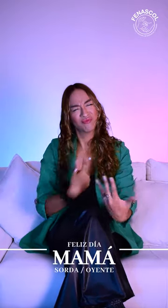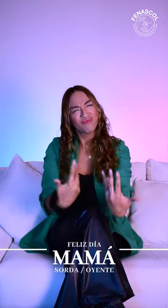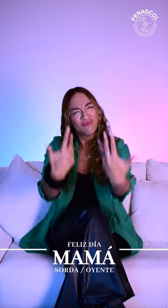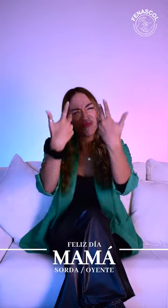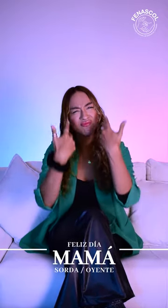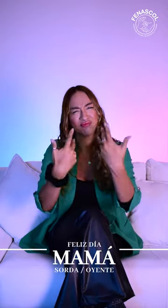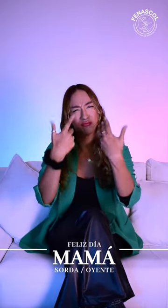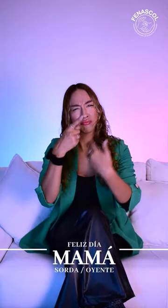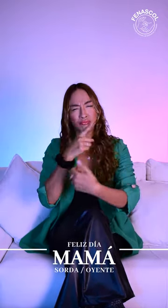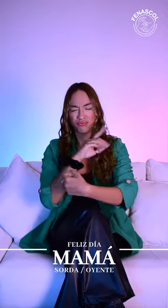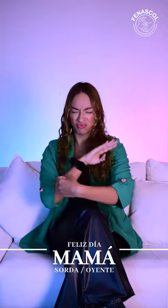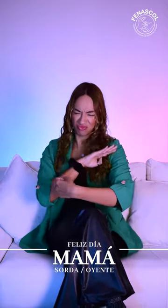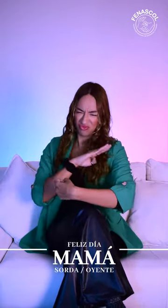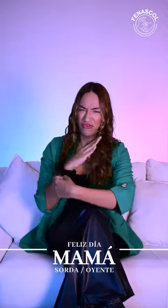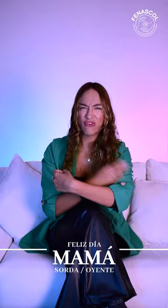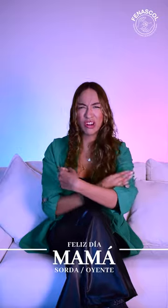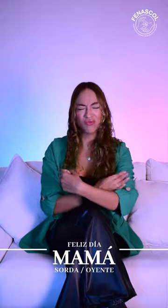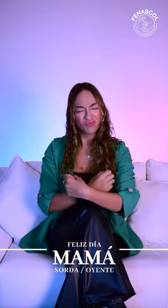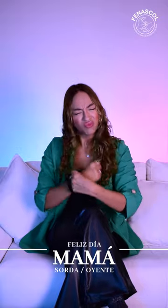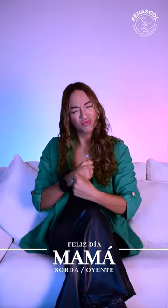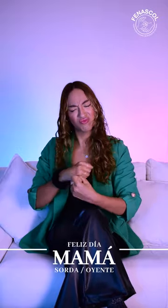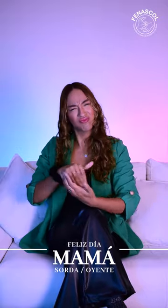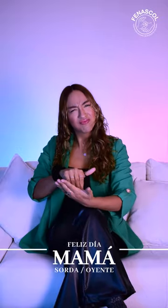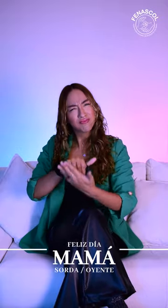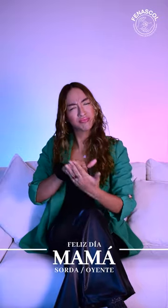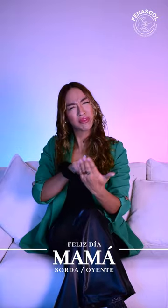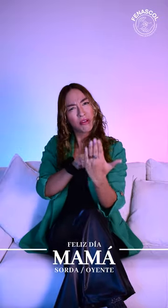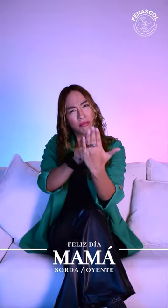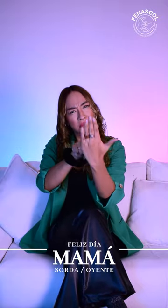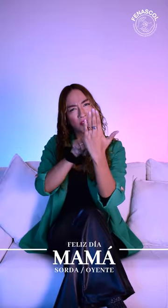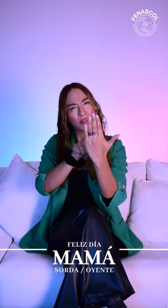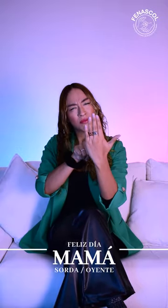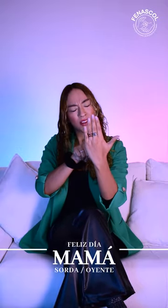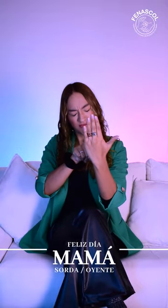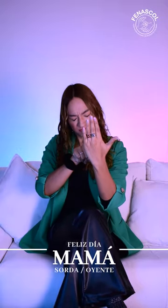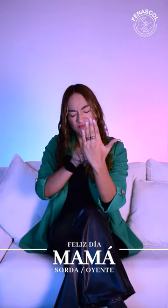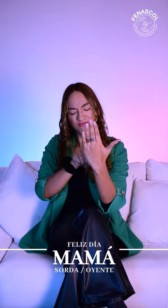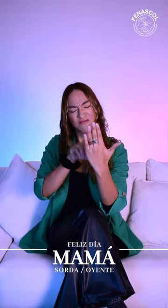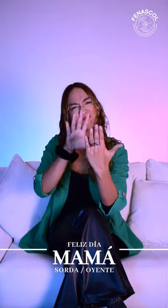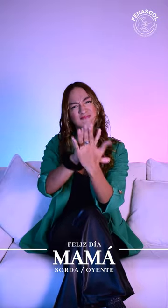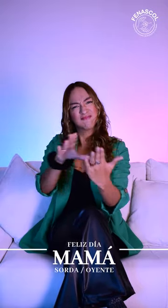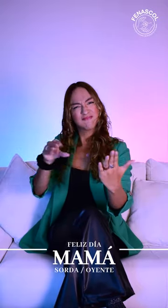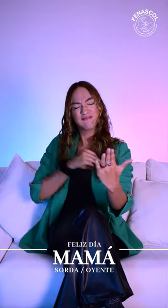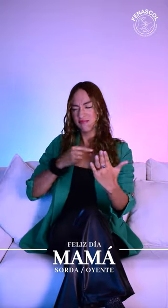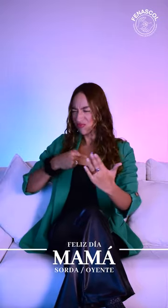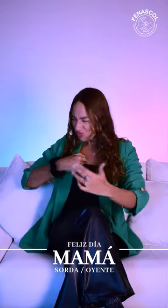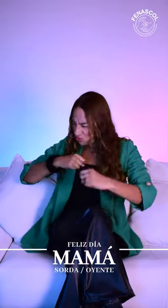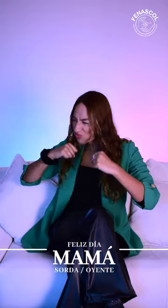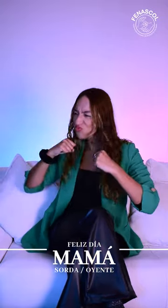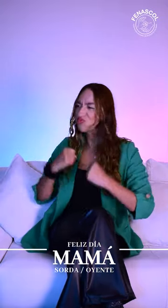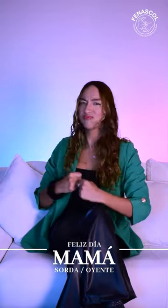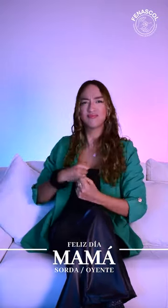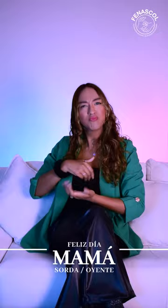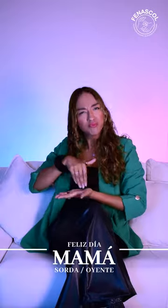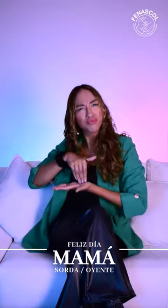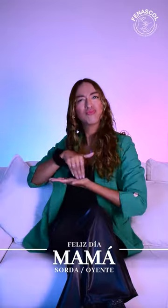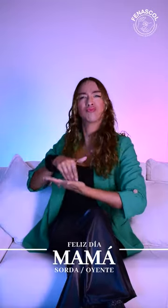mam yente Gracias por siempre Mostrarme tu valentía tu fortaleza inspirarme para ser fuerte valiente optimista